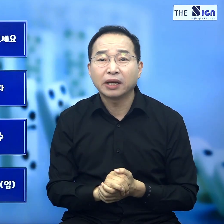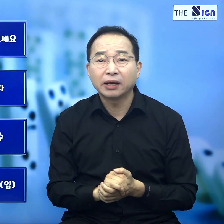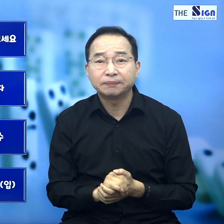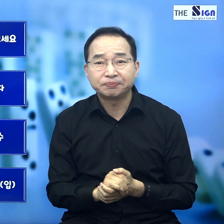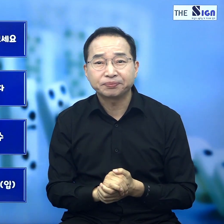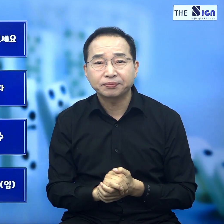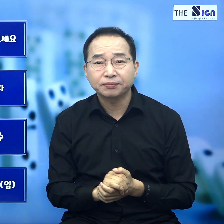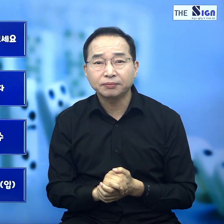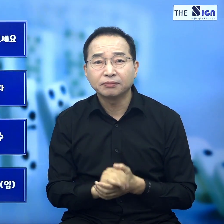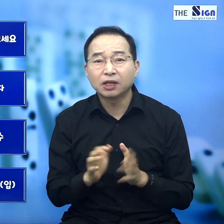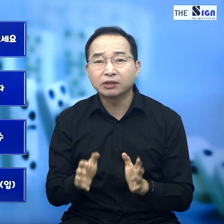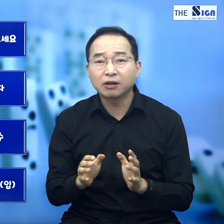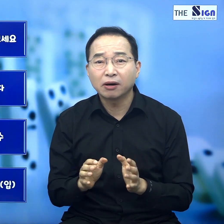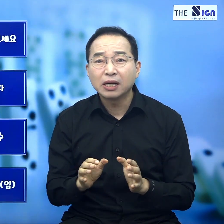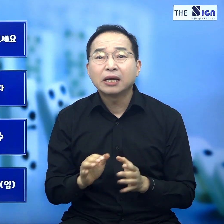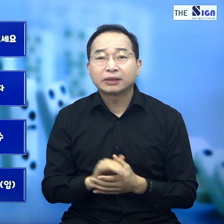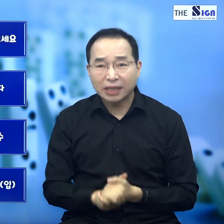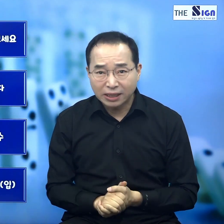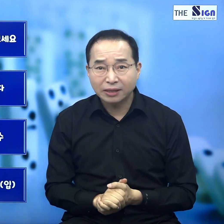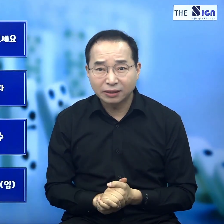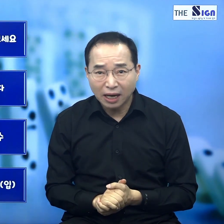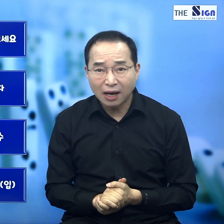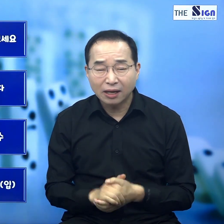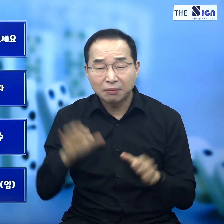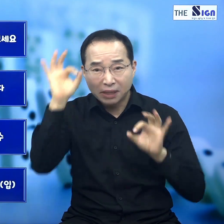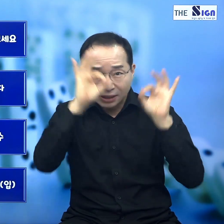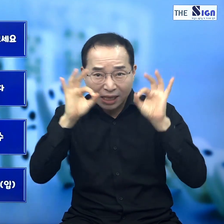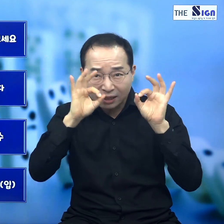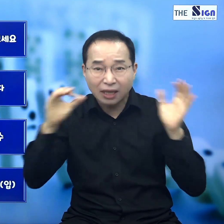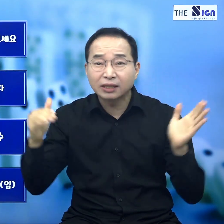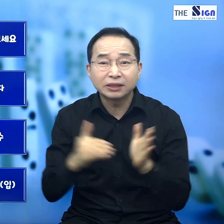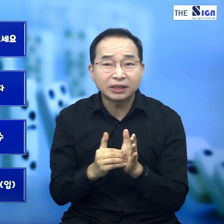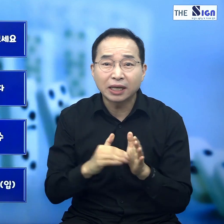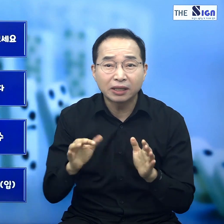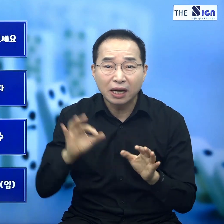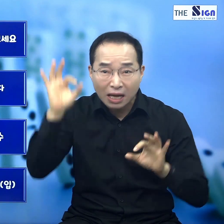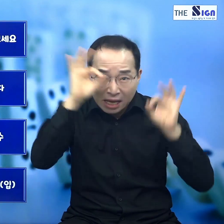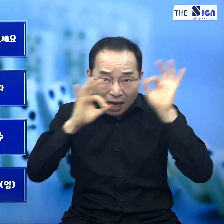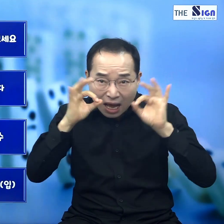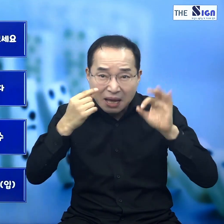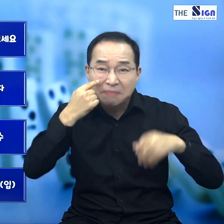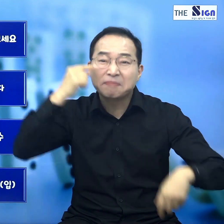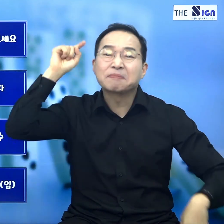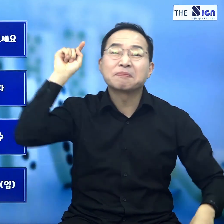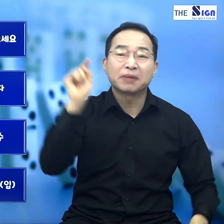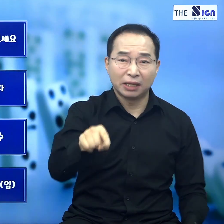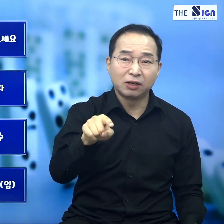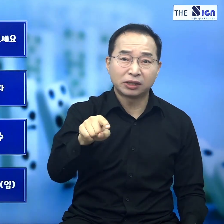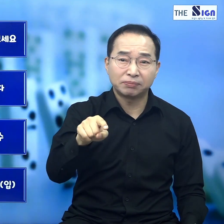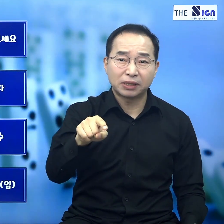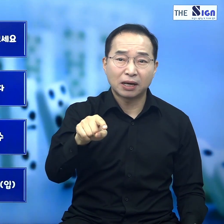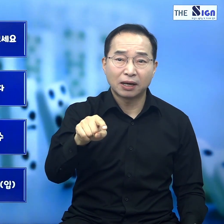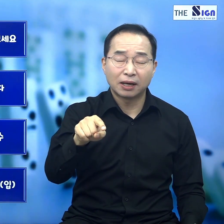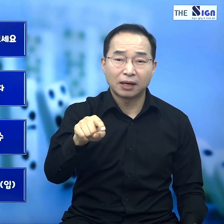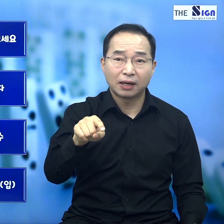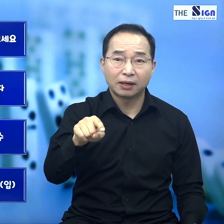그런데 여기서 찾았다라면 찾다 끝이 아니라 이걸 씁니다.